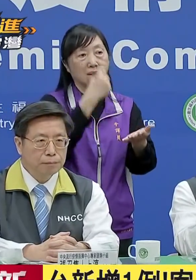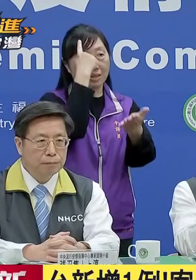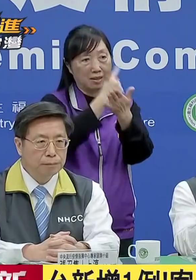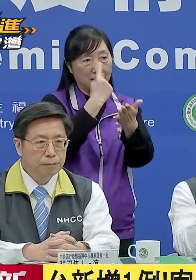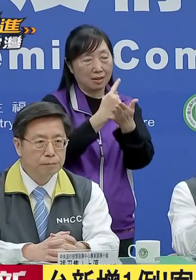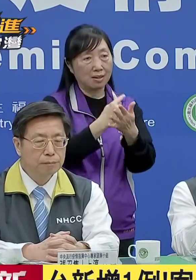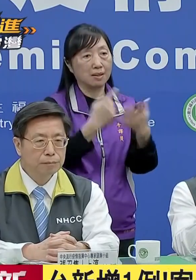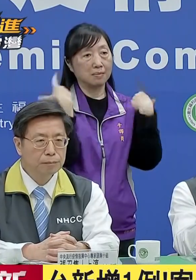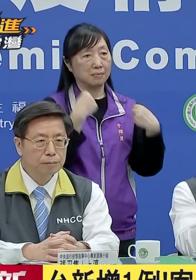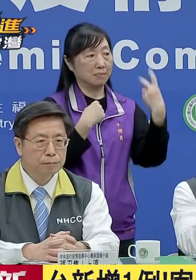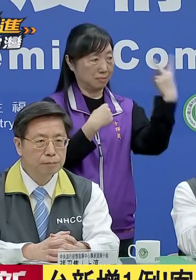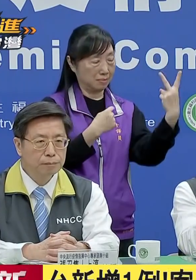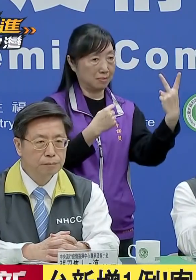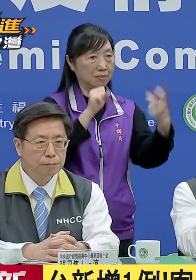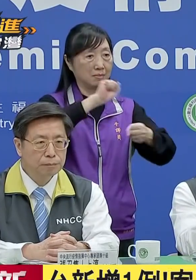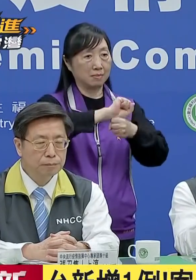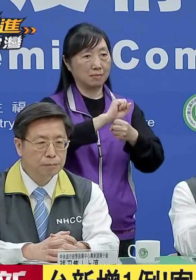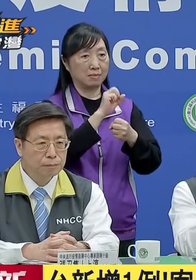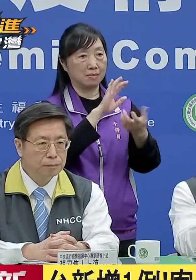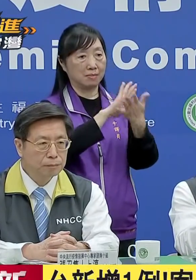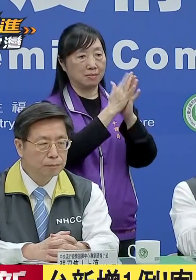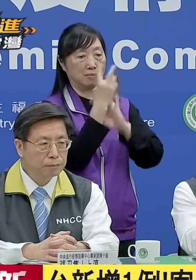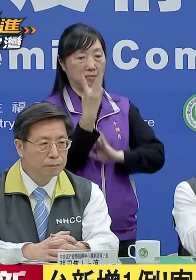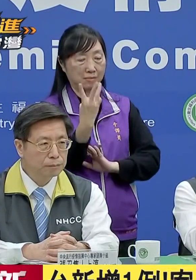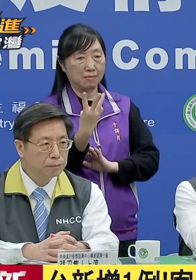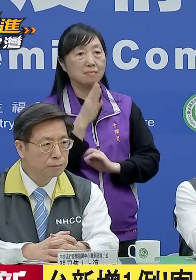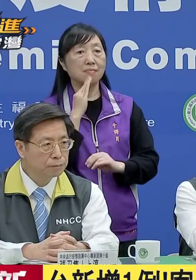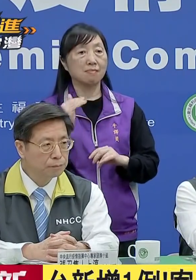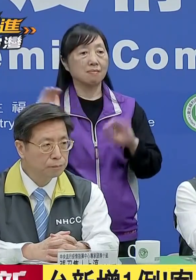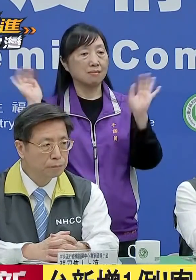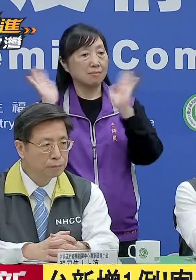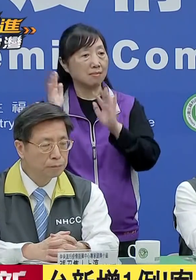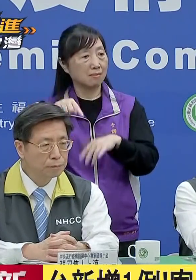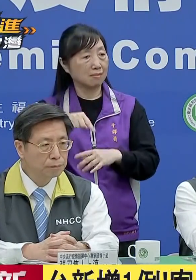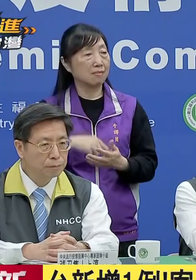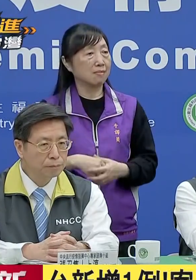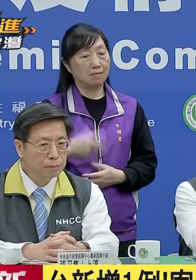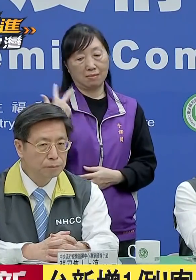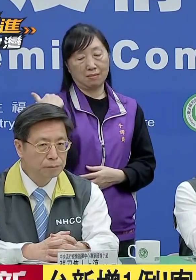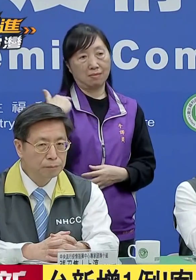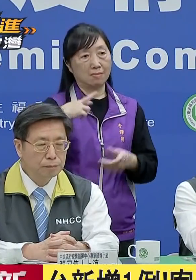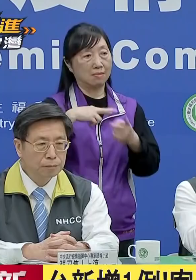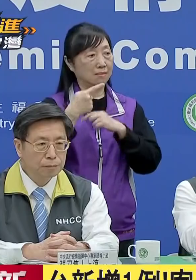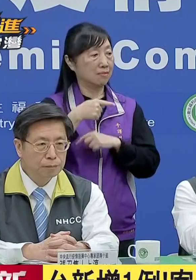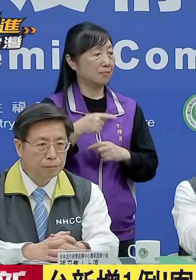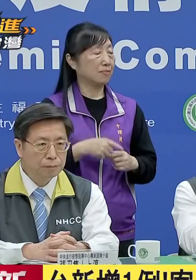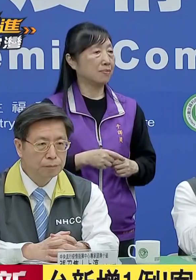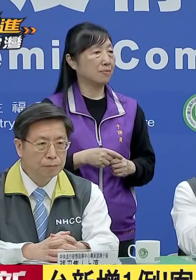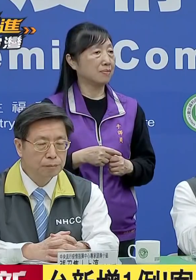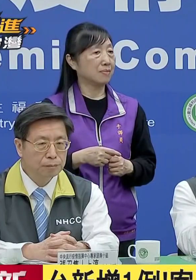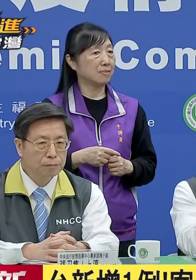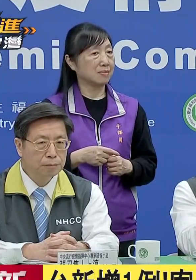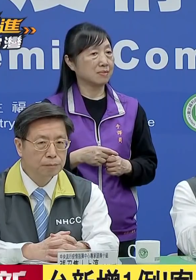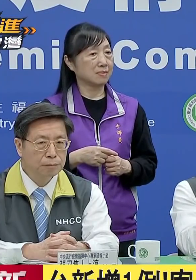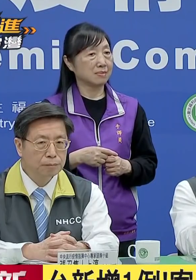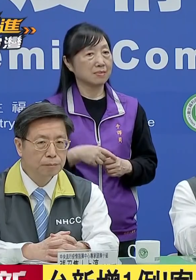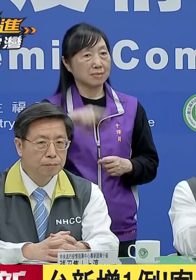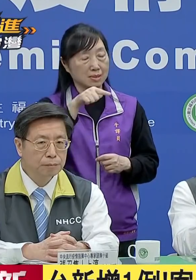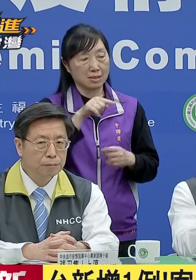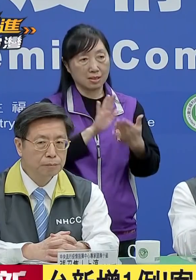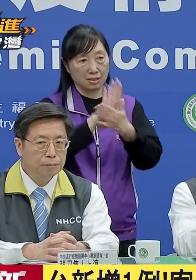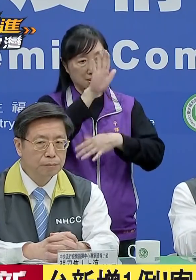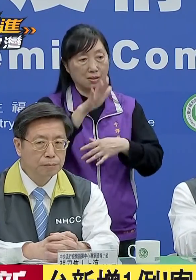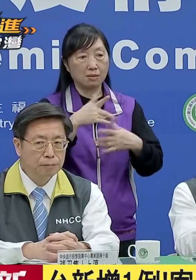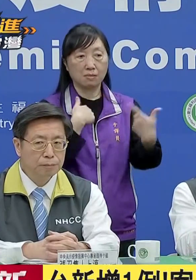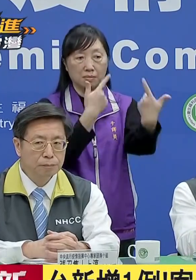3片，那儿童口罩我们上个好礼拜哈才更动，那这我们又在更动因应这样的一个好未来